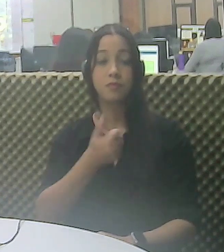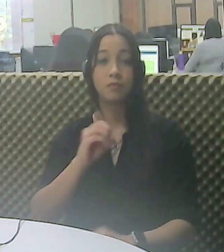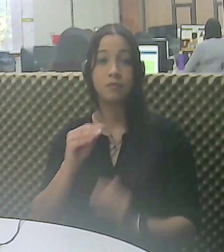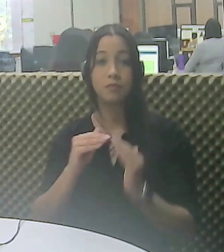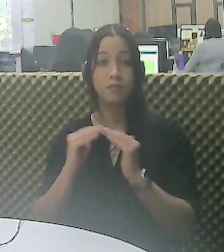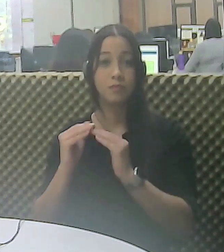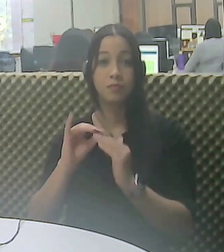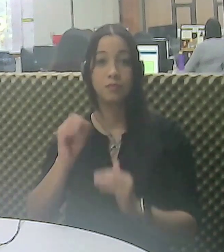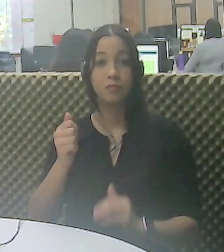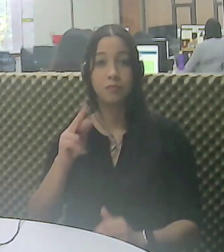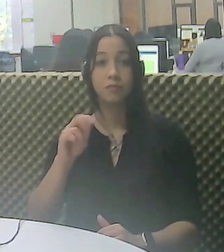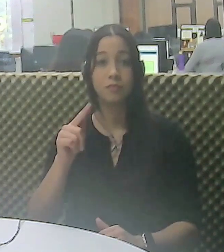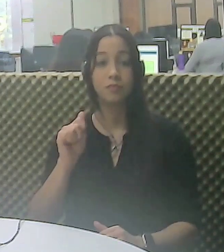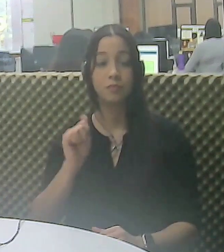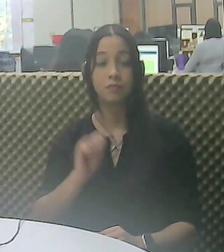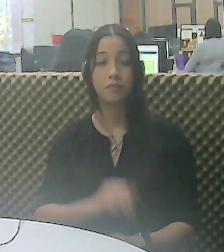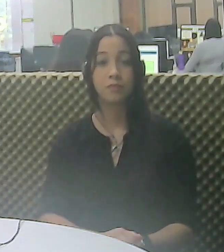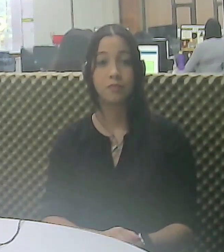bairro Jaraguá.